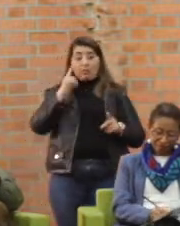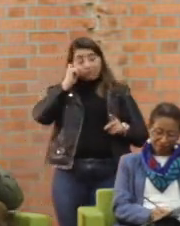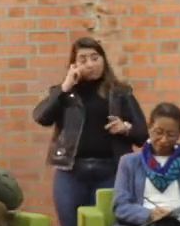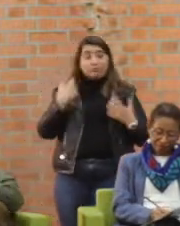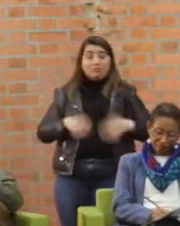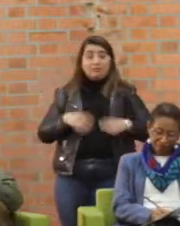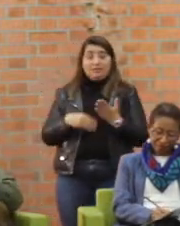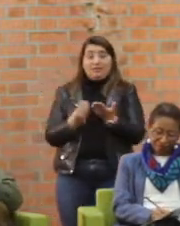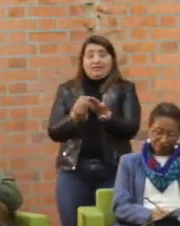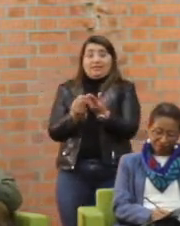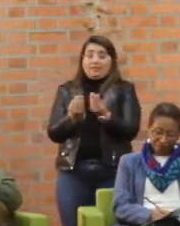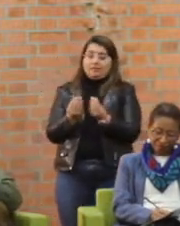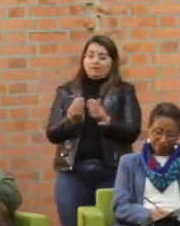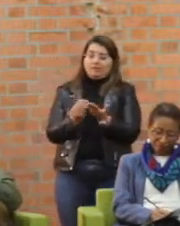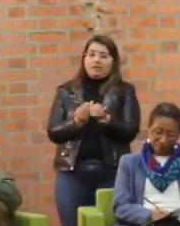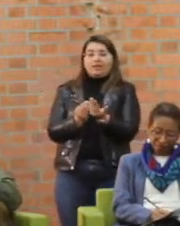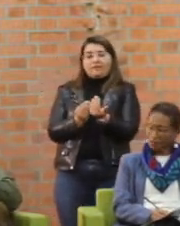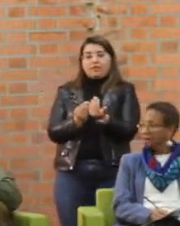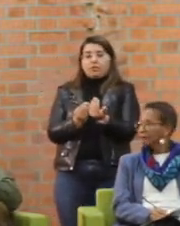directa